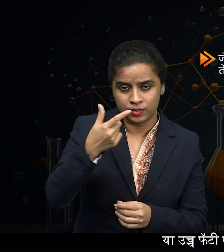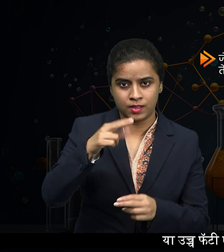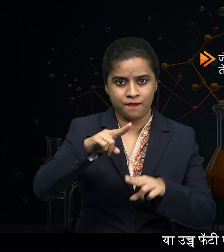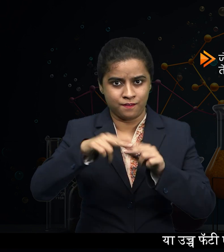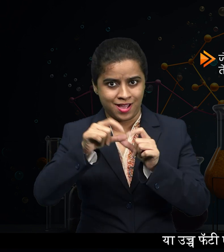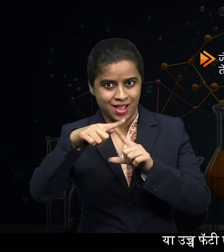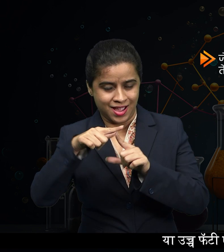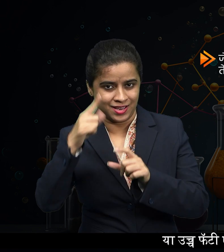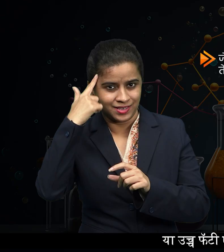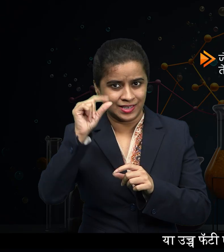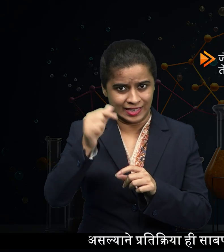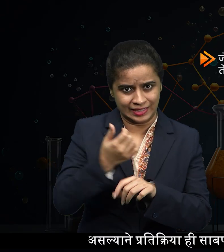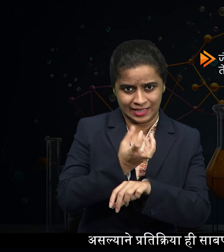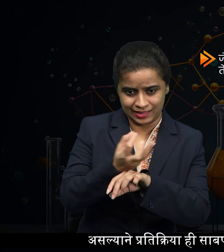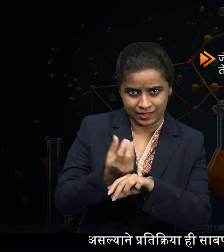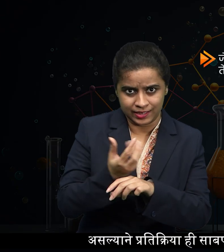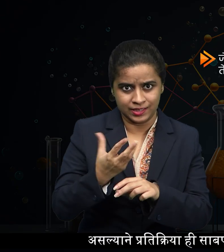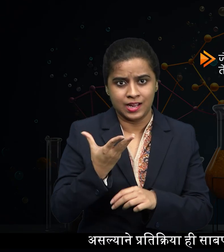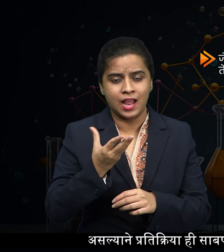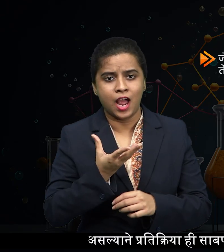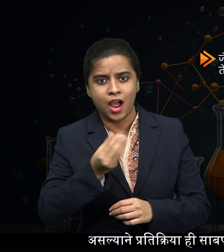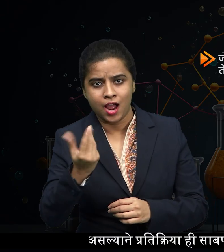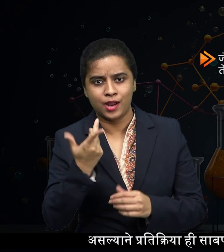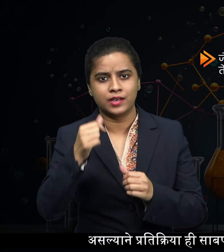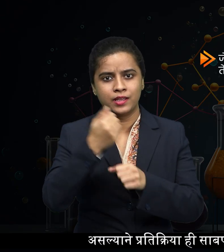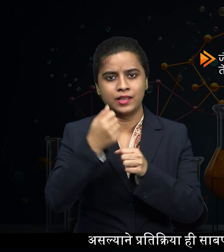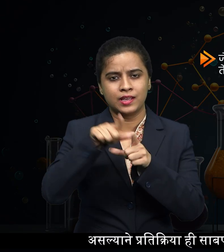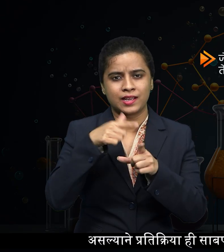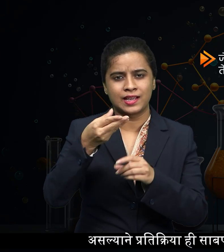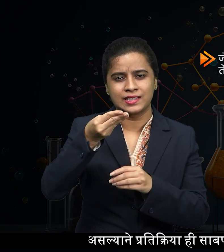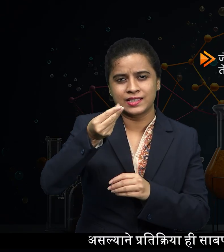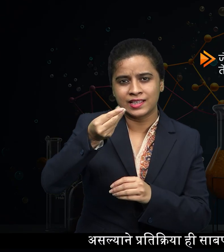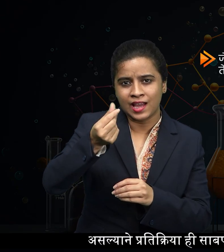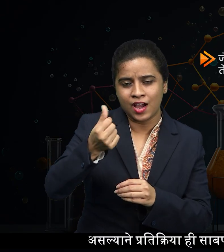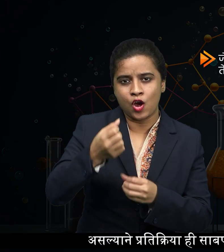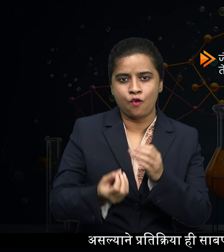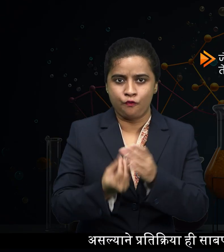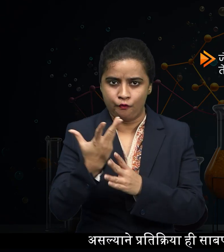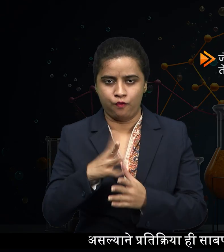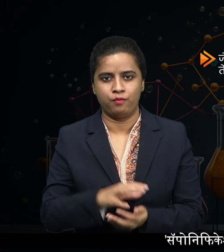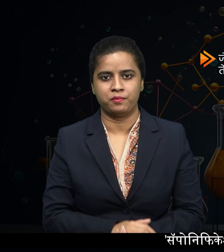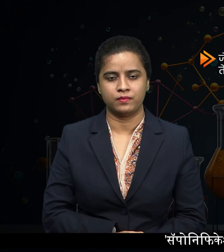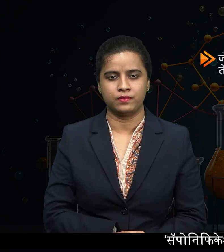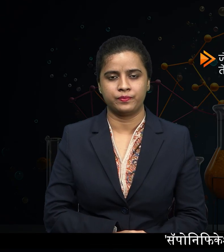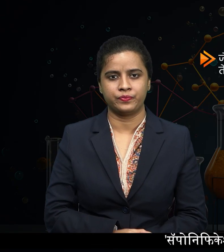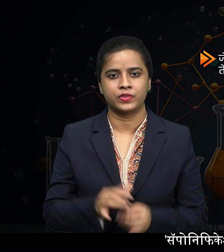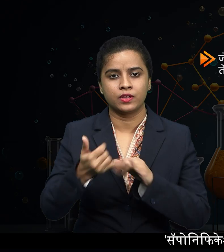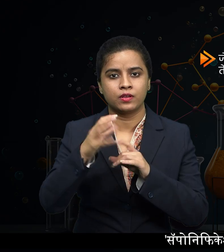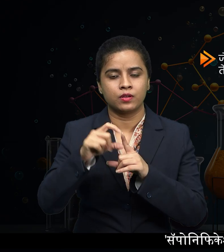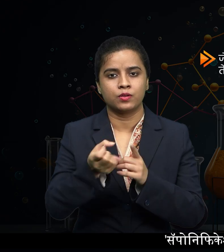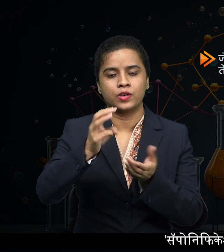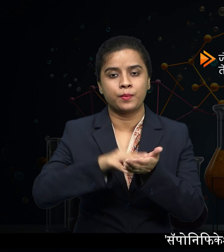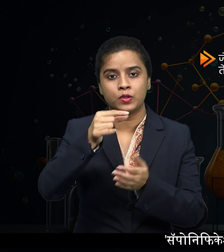फॅटी ॲसिडचे सोडियम क्षार साबण असल्याने प्रतिक्रिया ही साबण निर्मिती प्रतिक्रिया असते, ज्याला सामान्यतः